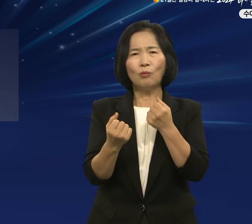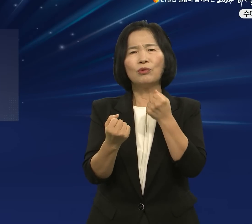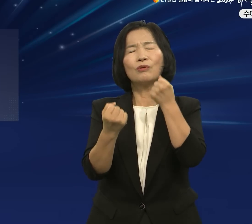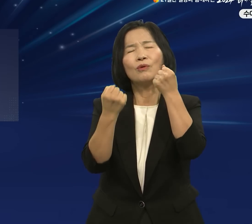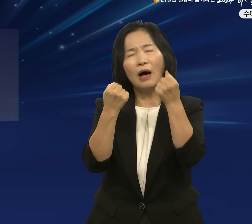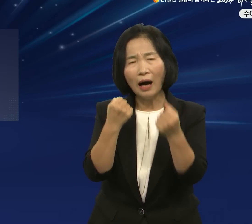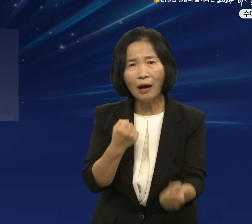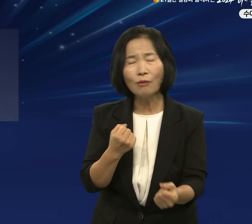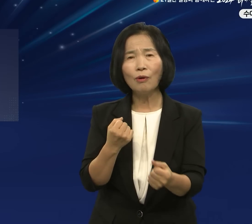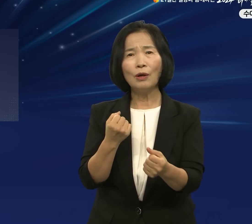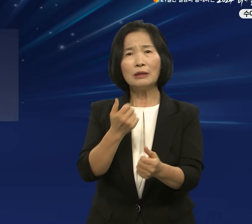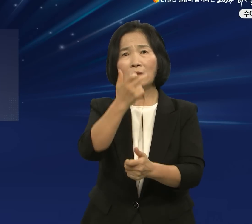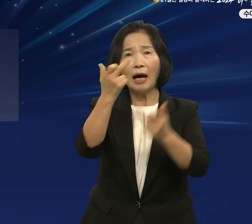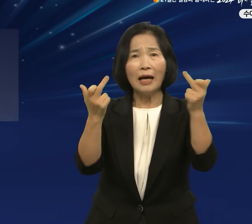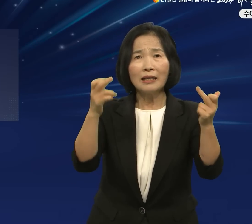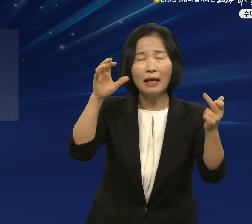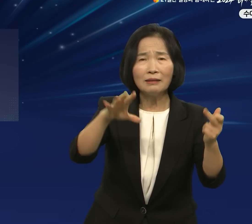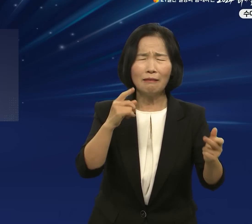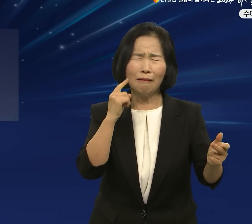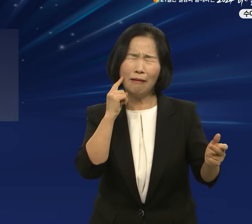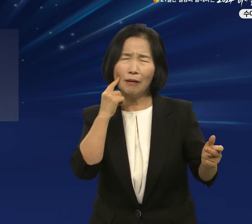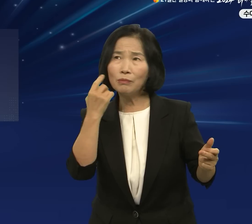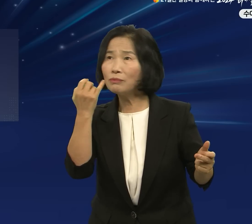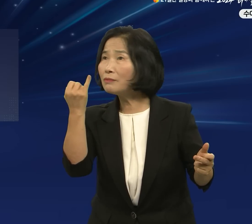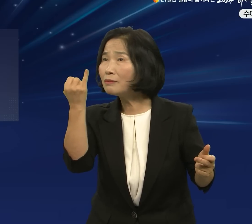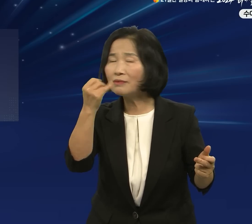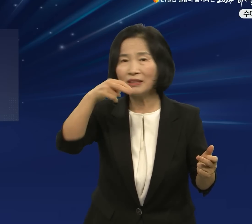선녀를 만나지 못했습니다.